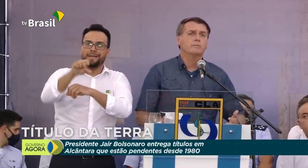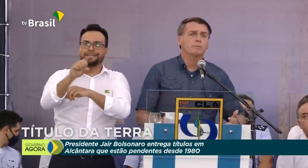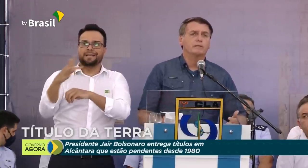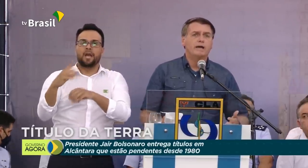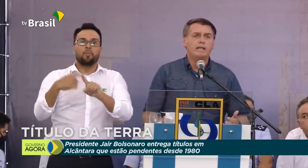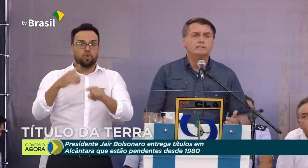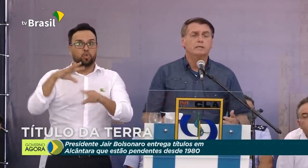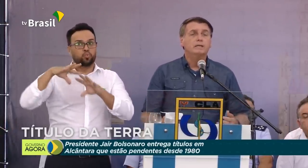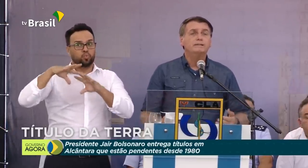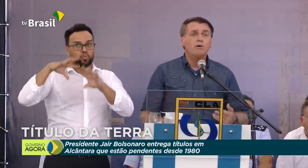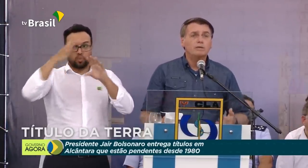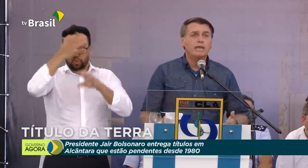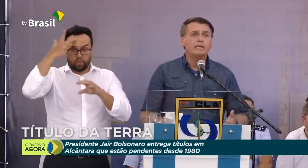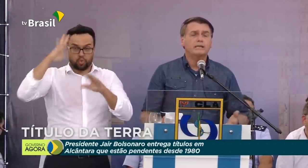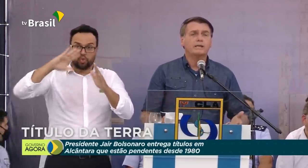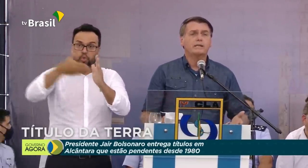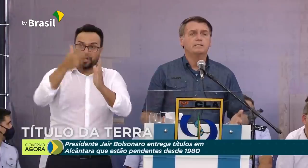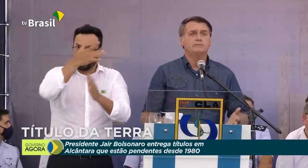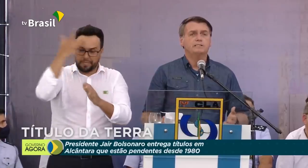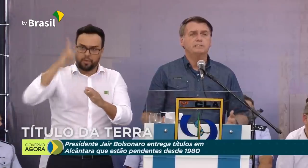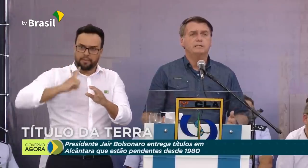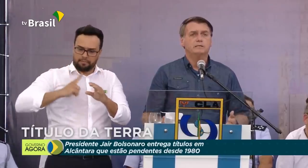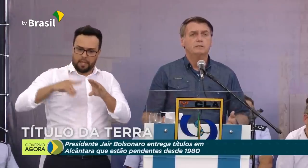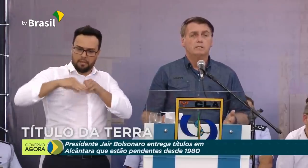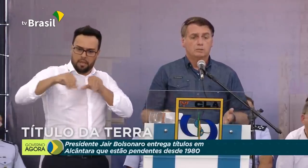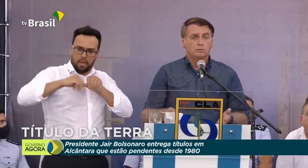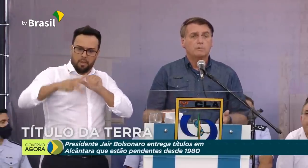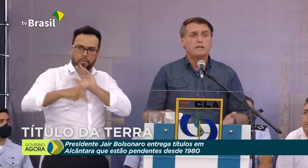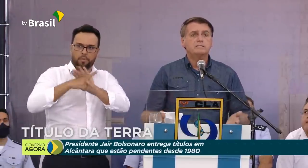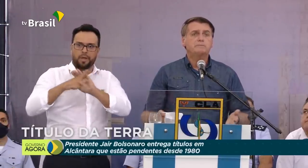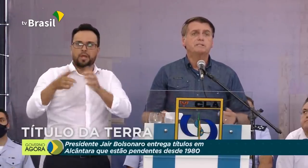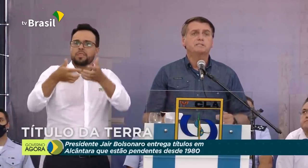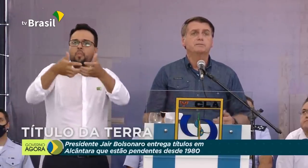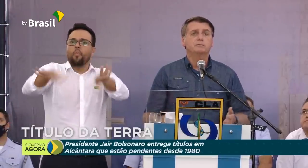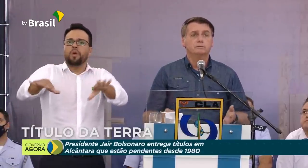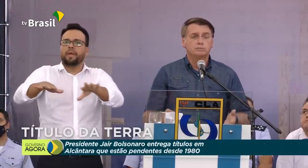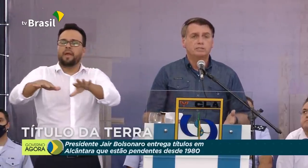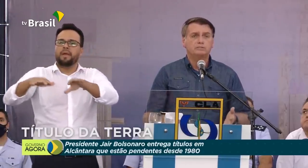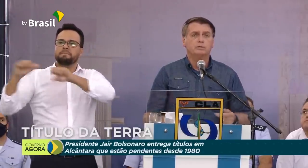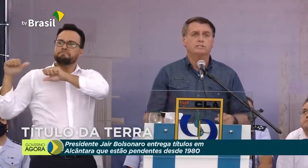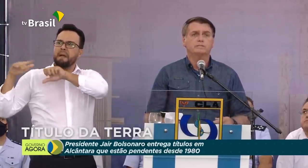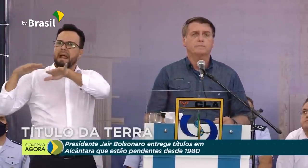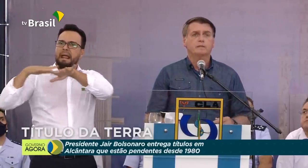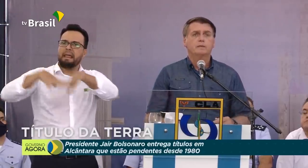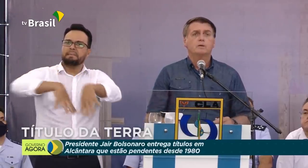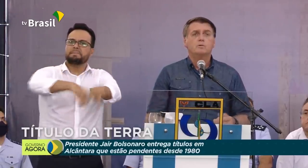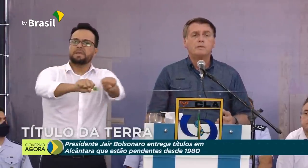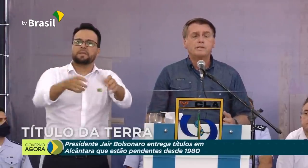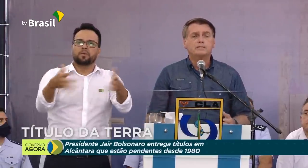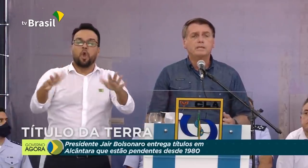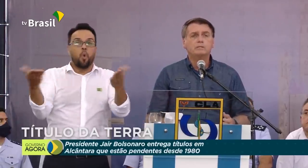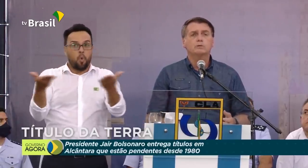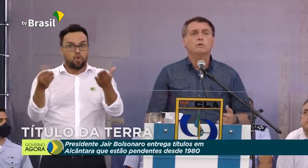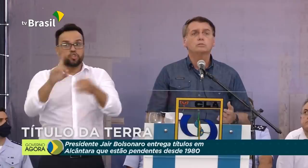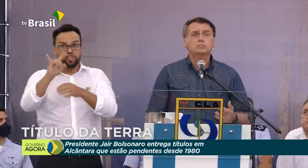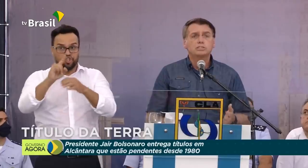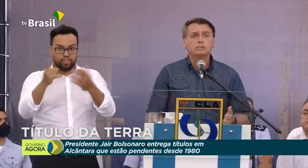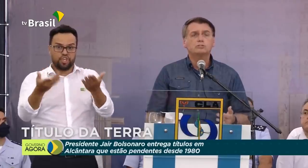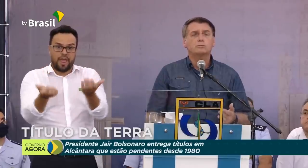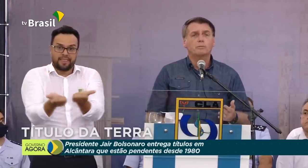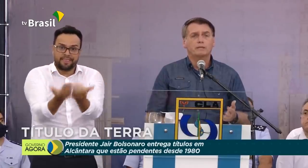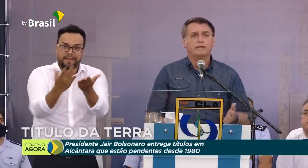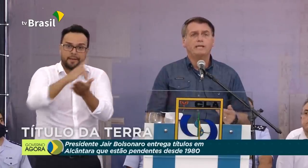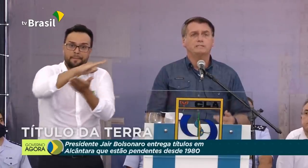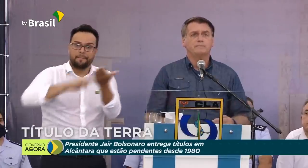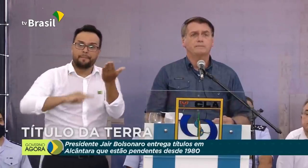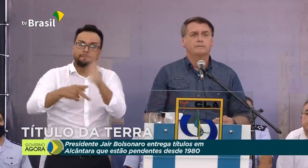que tem uma propriedade não quer que ela seja invadida, no caso específico, no dia de hoje, concedendo o título